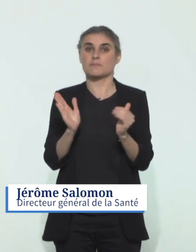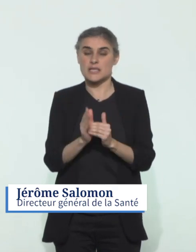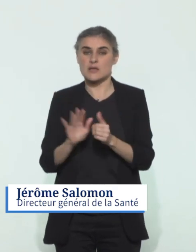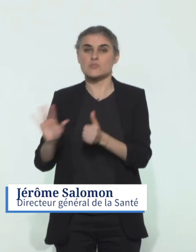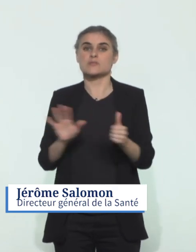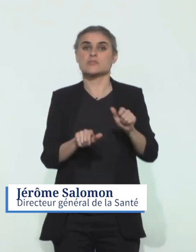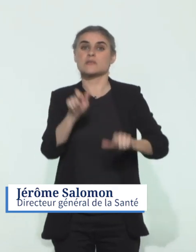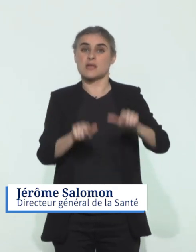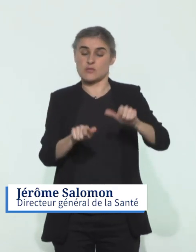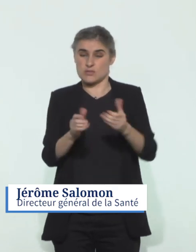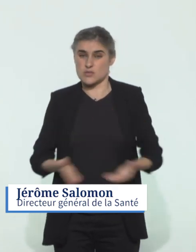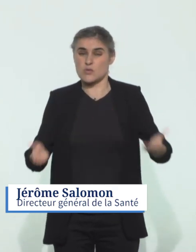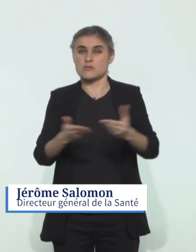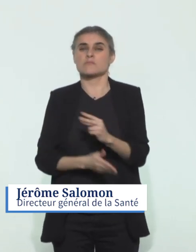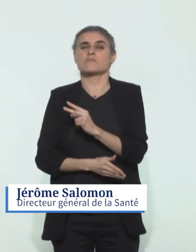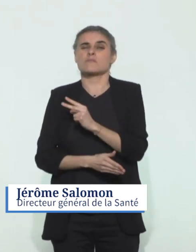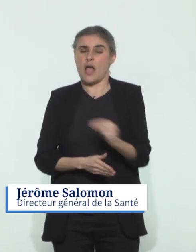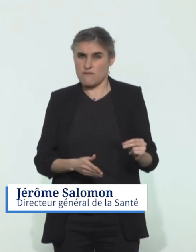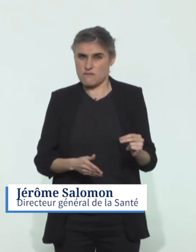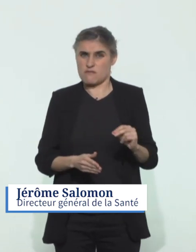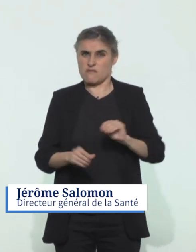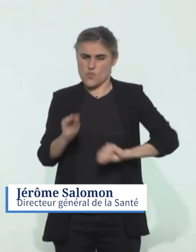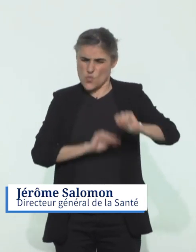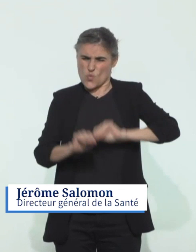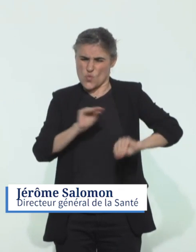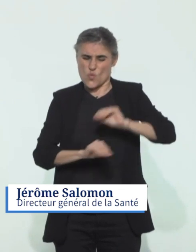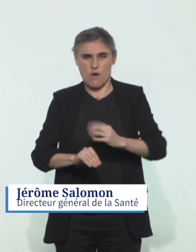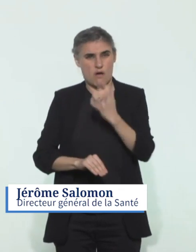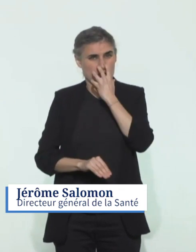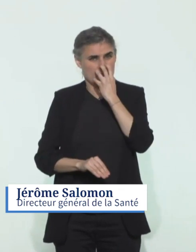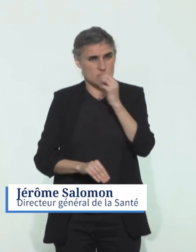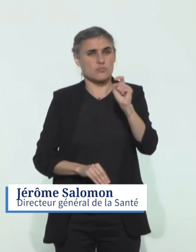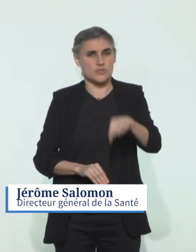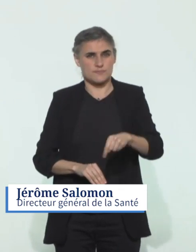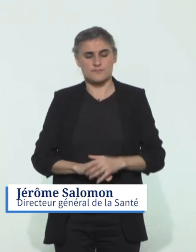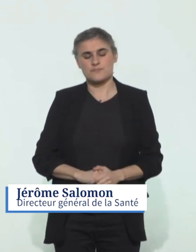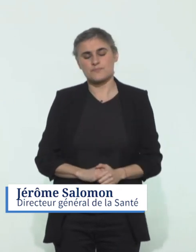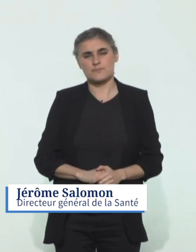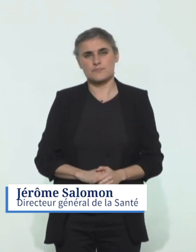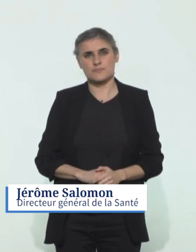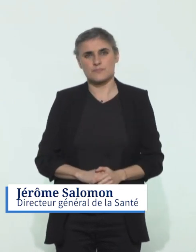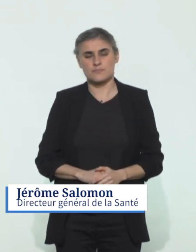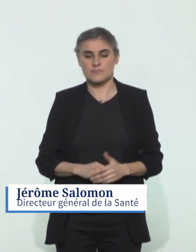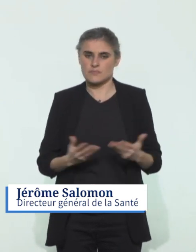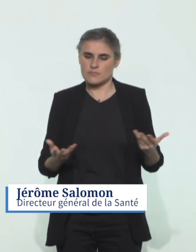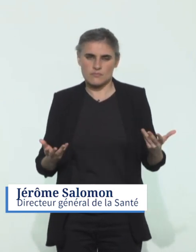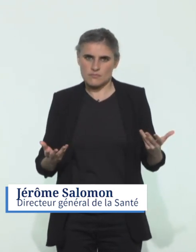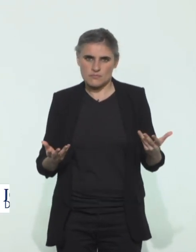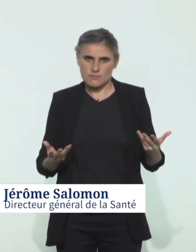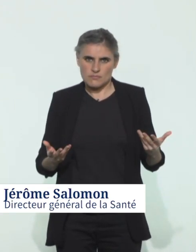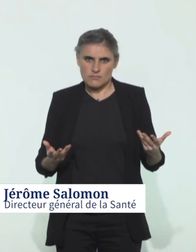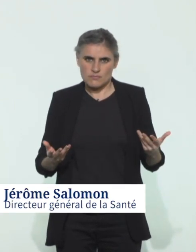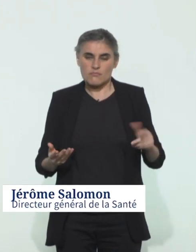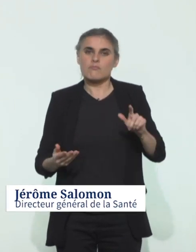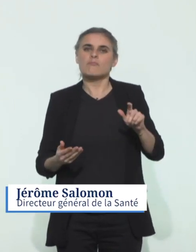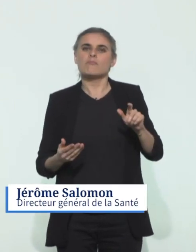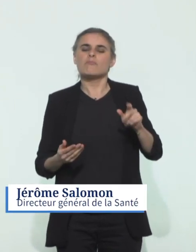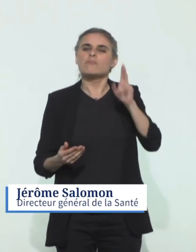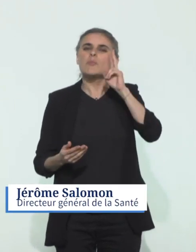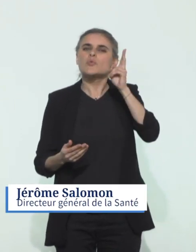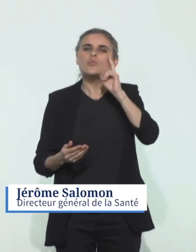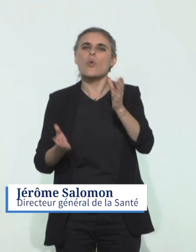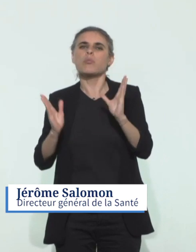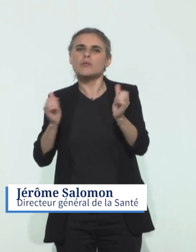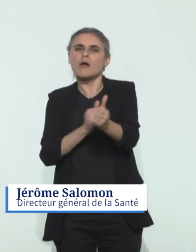7066 patients graves nécessitent des soins de réanimation. C'est évidemment très supérieur aux capacités initiales de